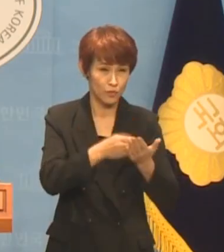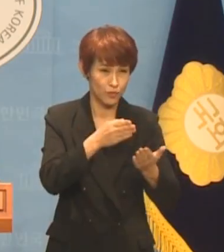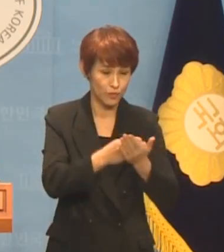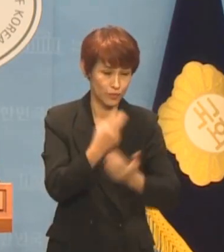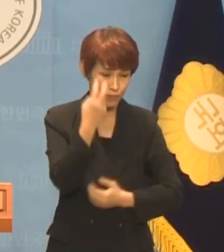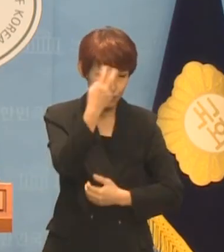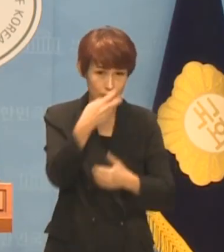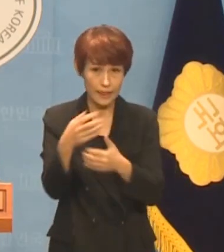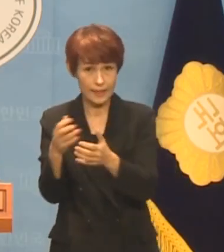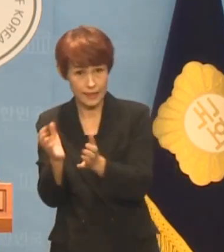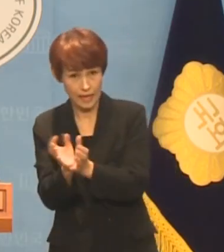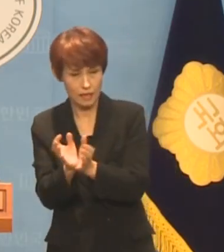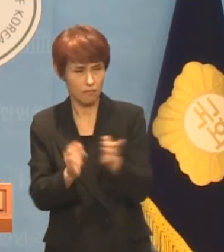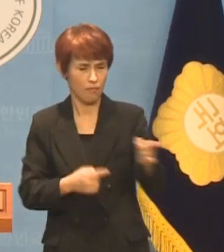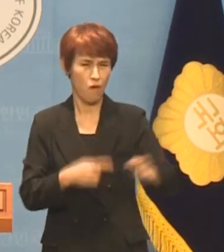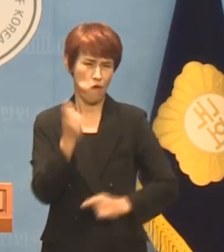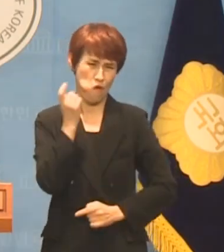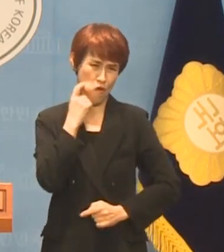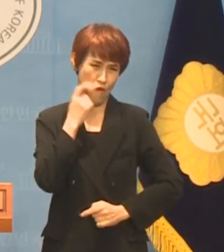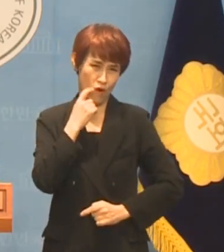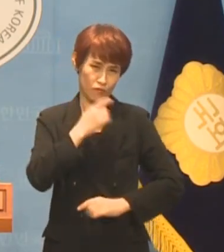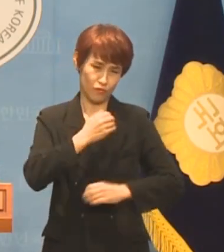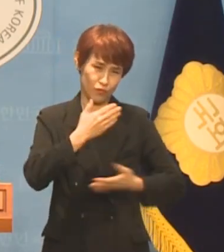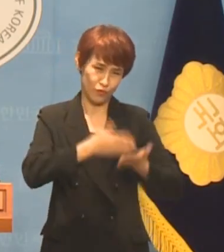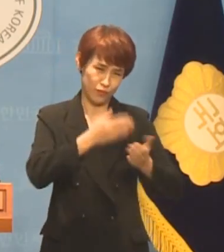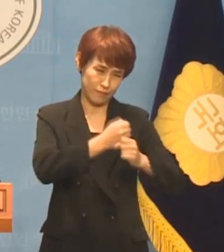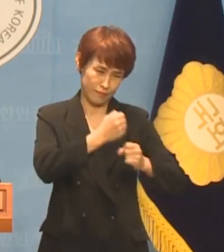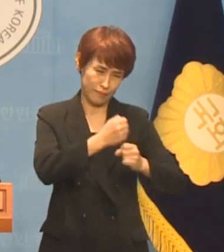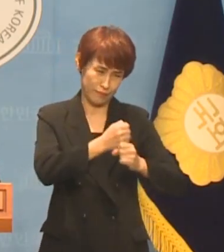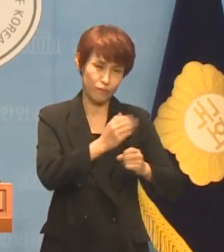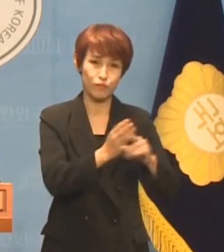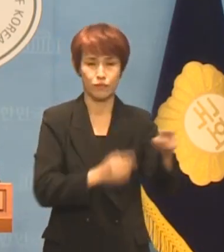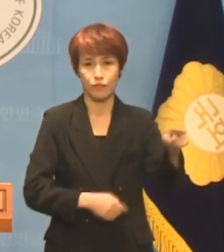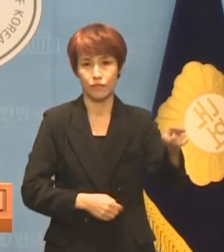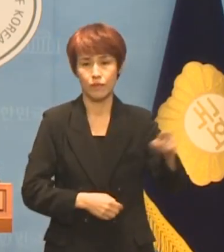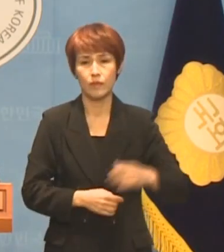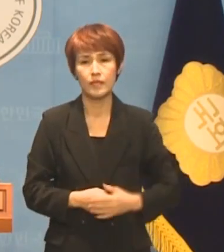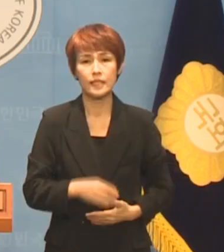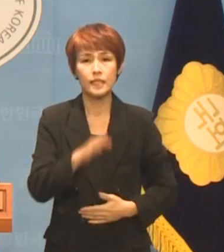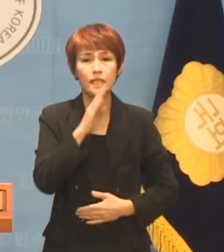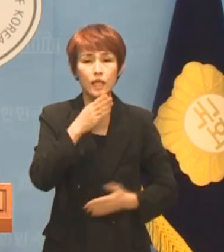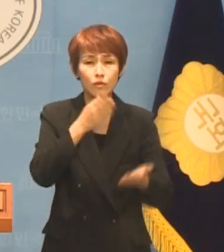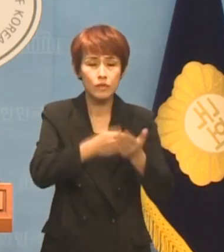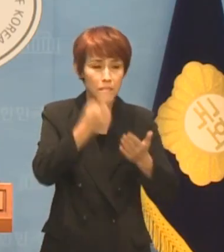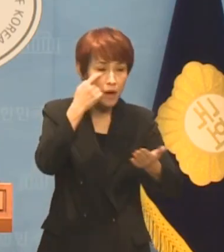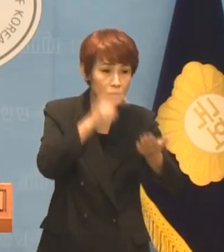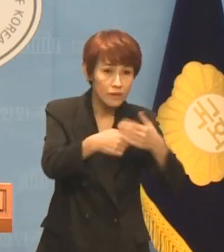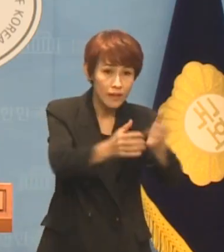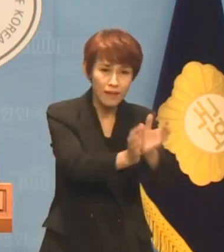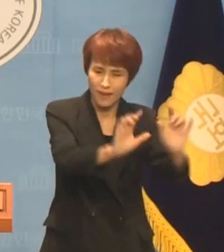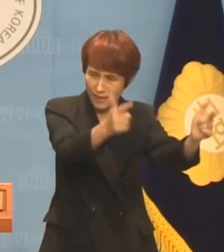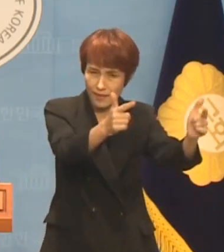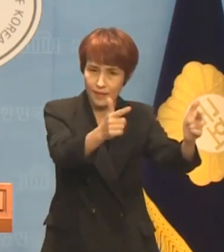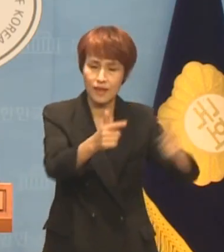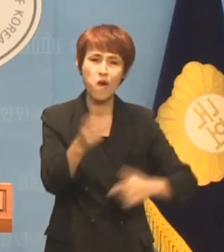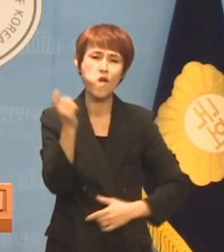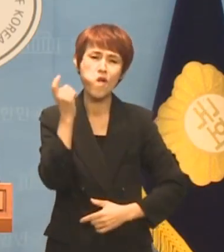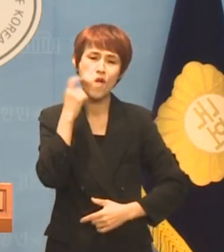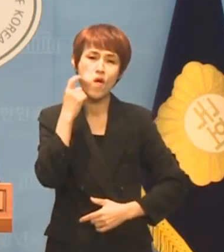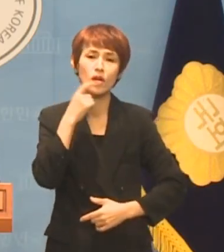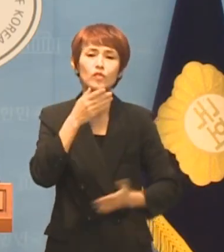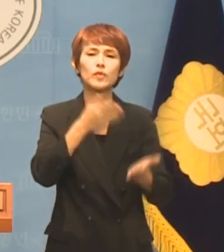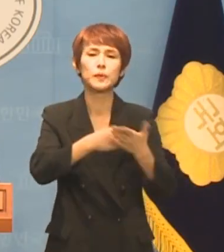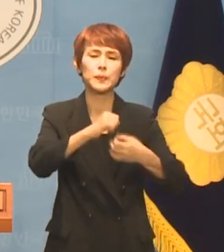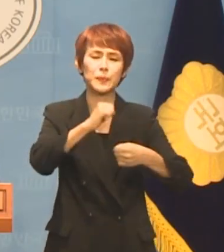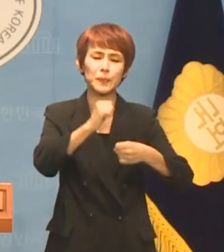발굴단은 가짜 뉴스 생산에 여념이 없었습니다. 진짜 뉴스 발굴단이 아니라 가짜 뉴스